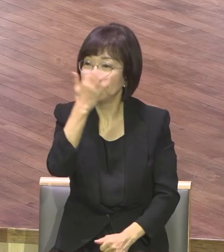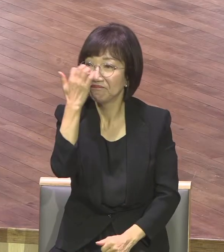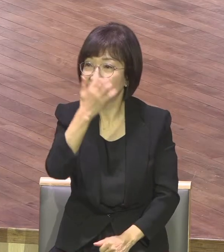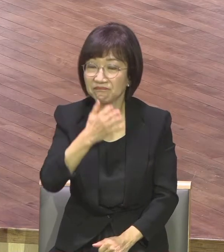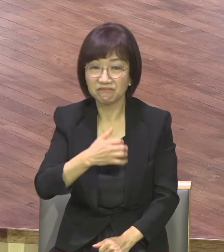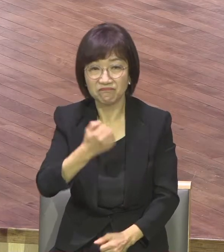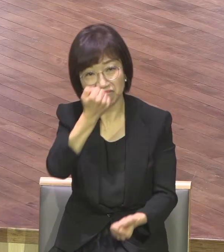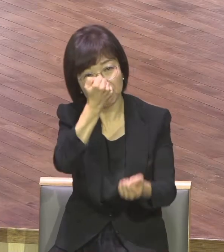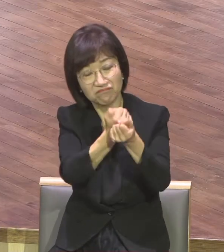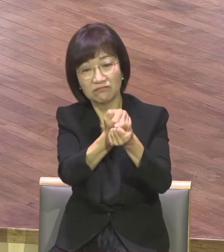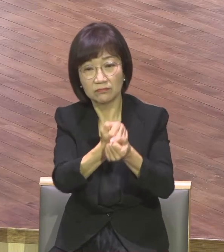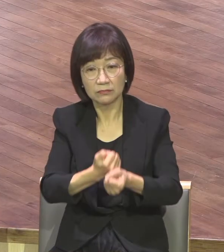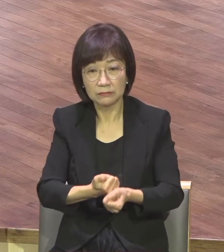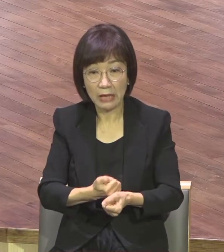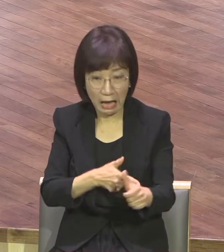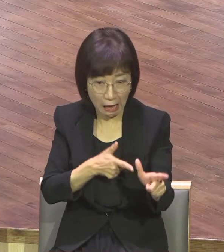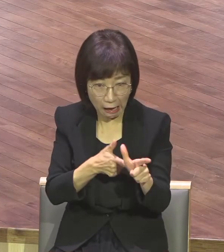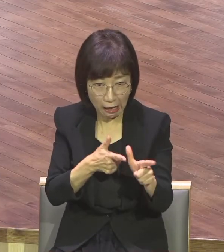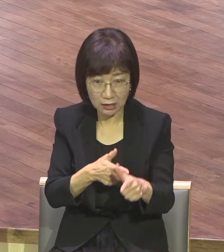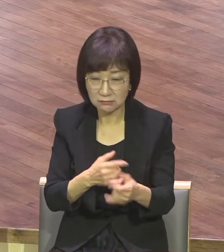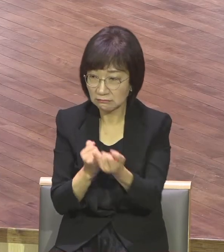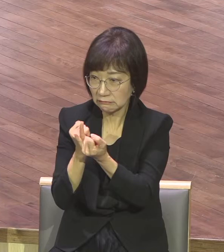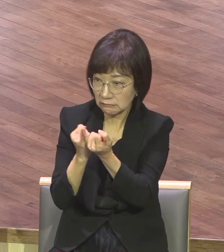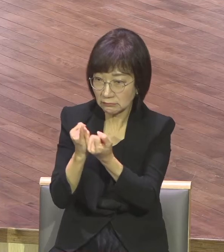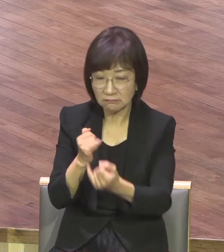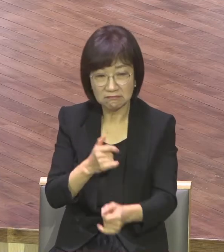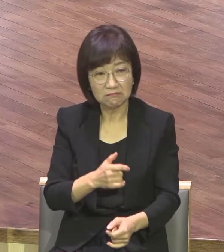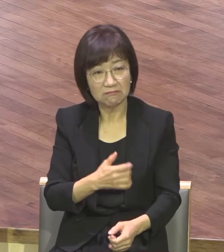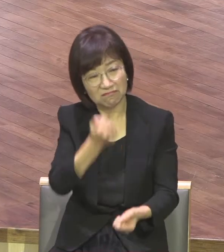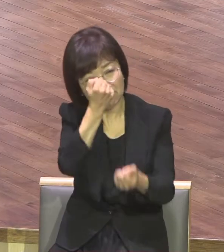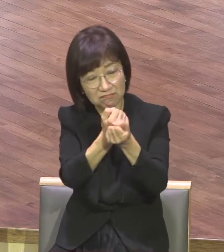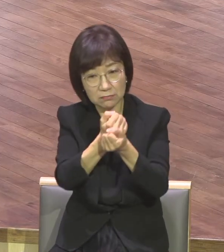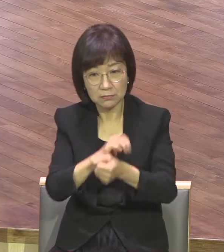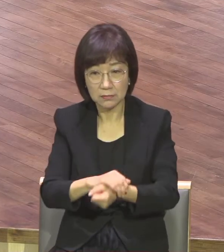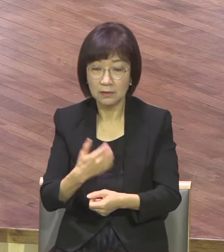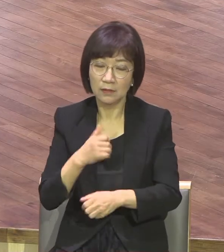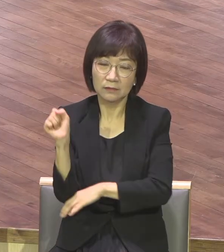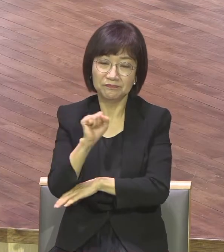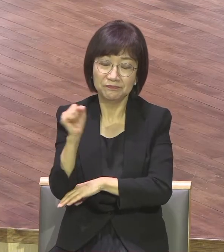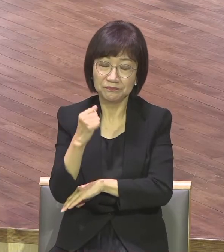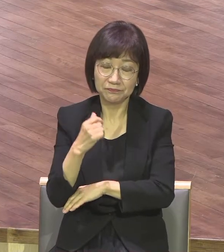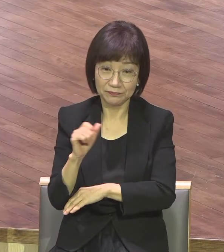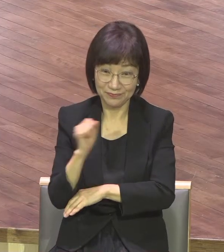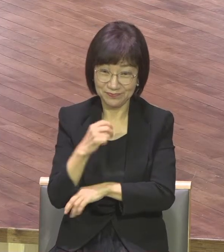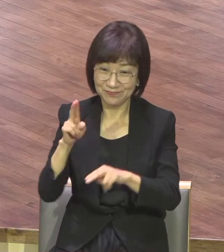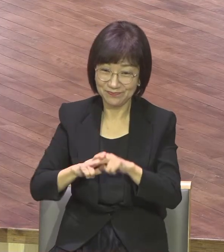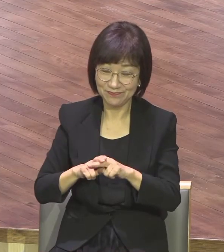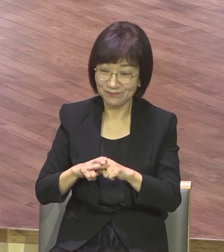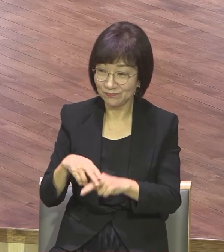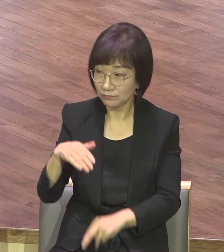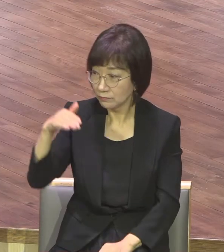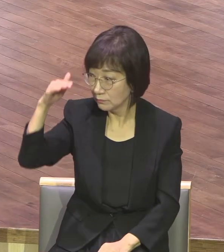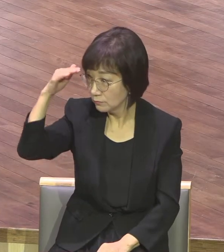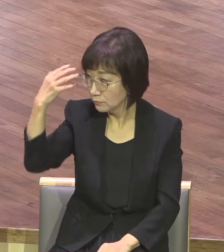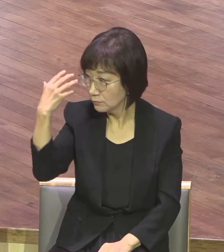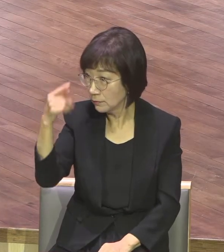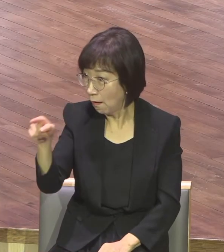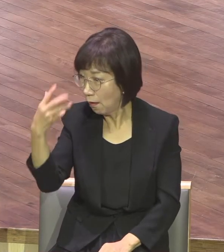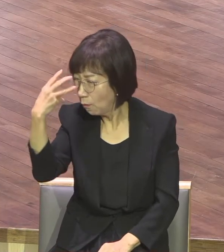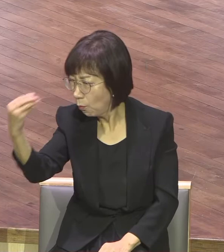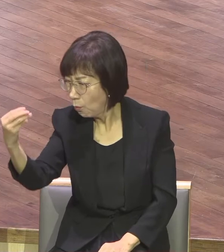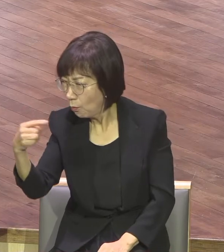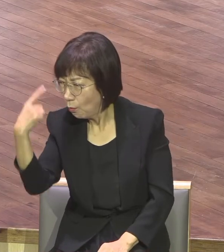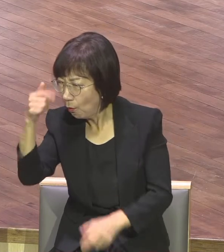제가 이렇게 차를 타고 가는데 보니까 저게 남자야 여자야 도저히 딱 보는 순간